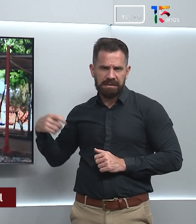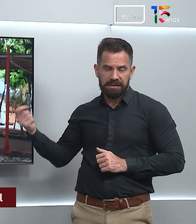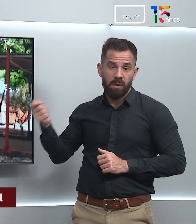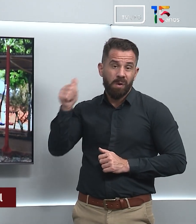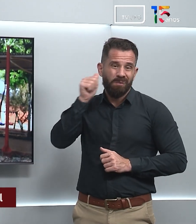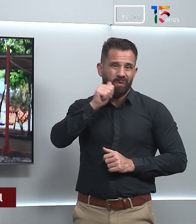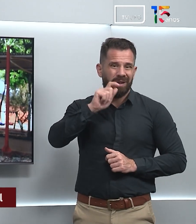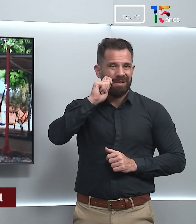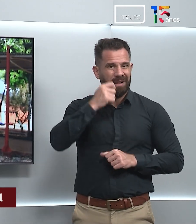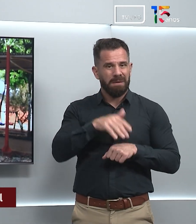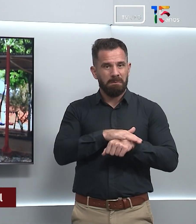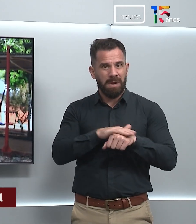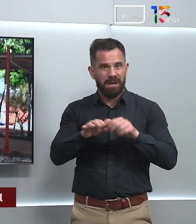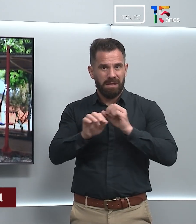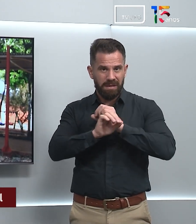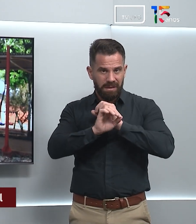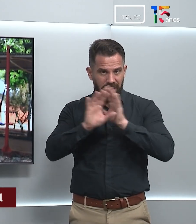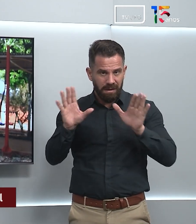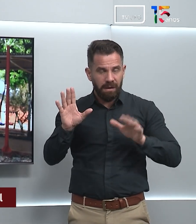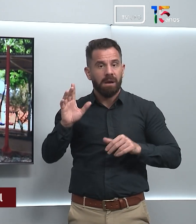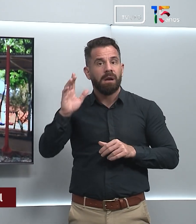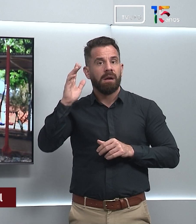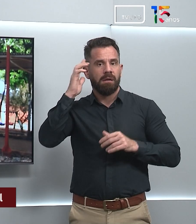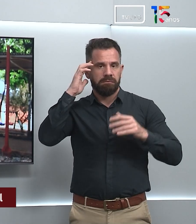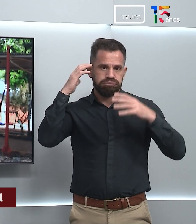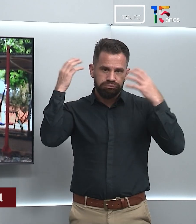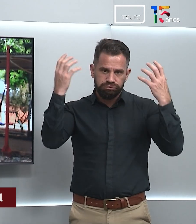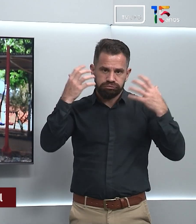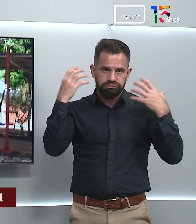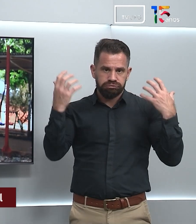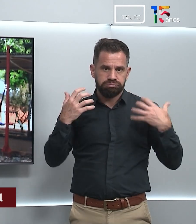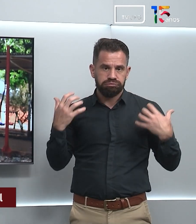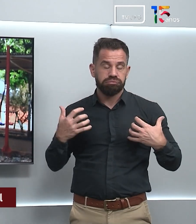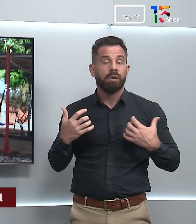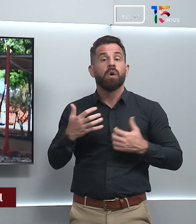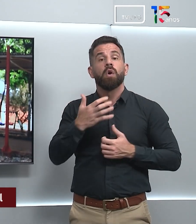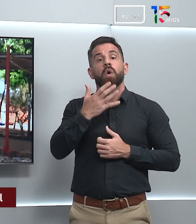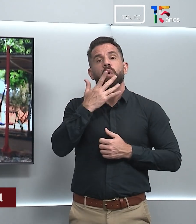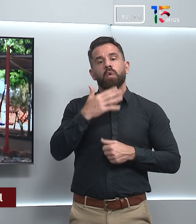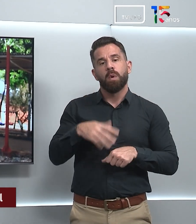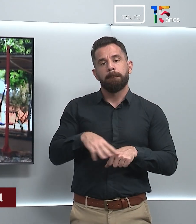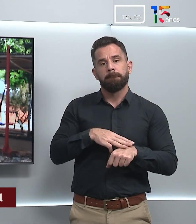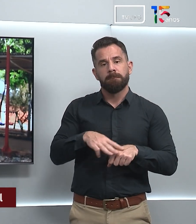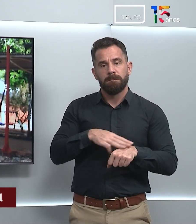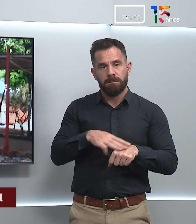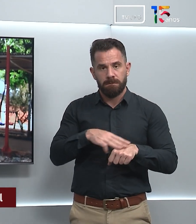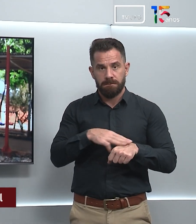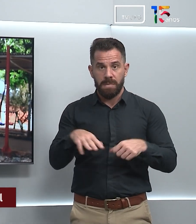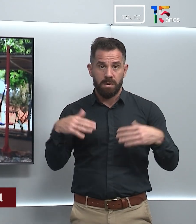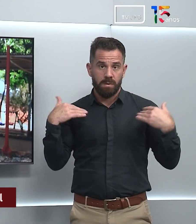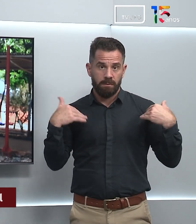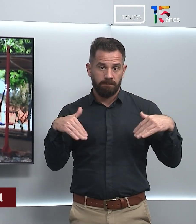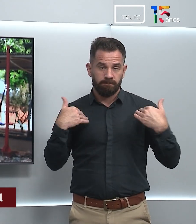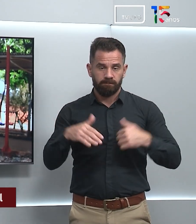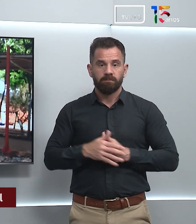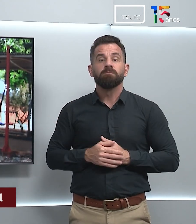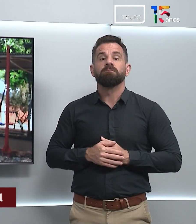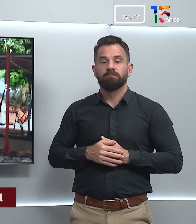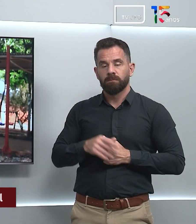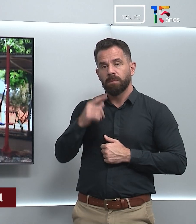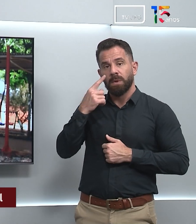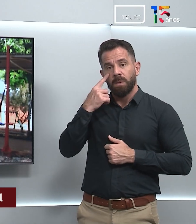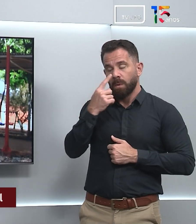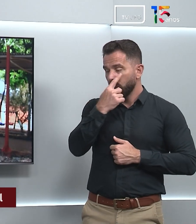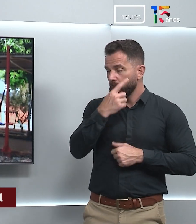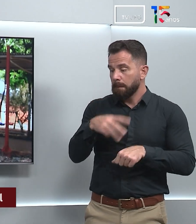mulher negra de pele clara que tem os cabelos cacheados, castanhos, um pouco abaixo da altura dos ombros. Eu também tenho os